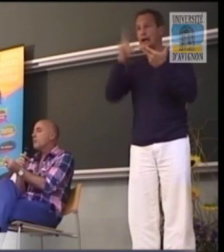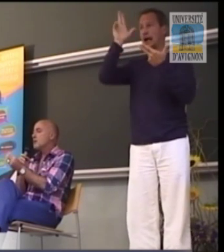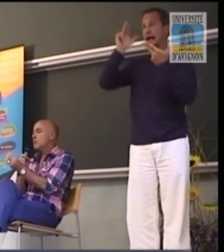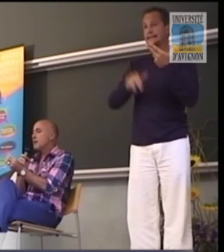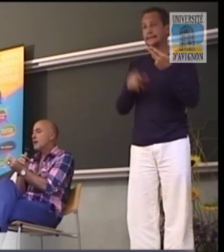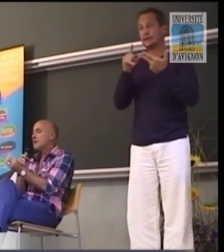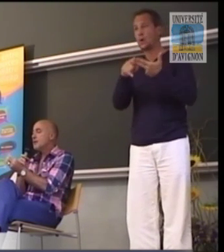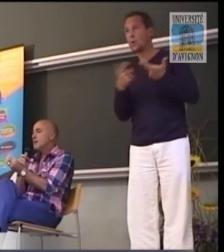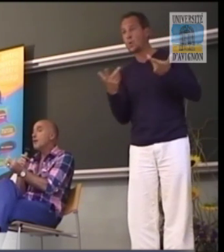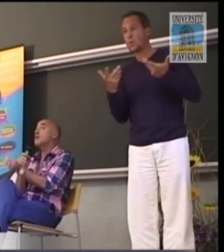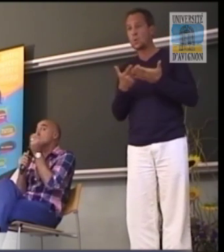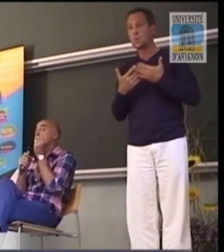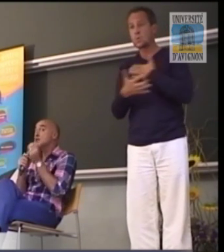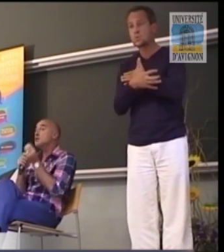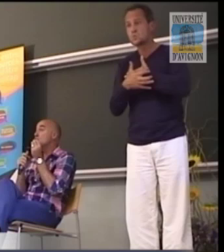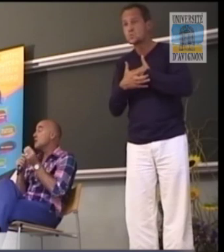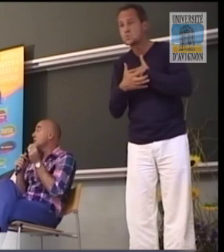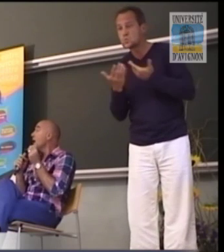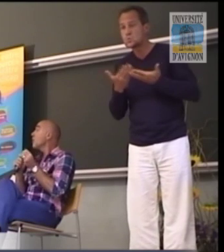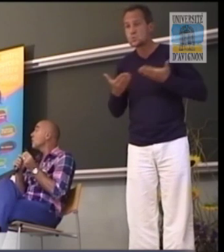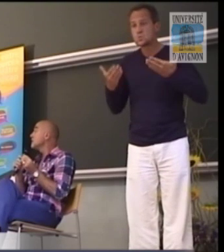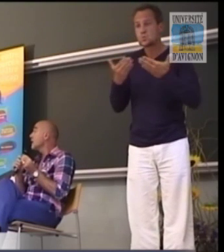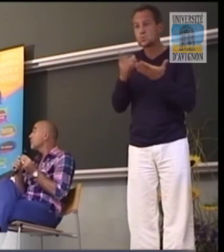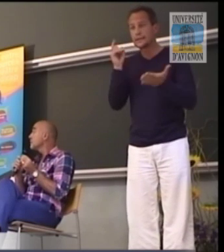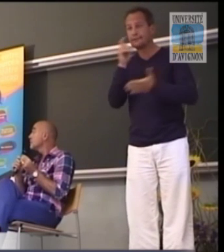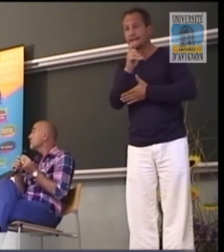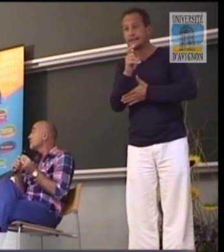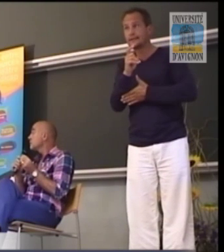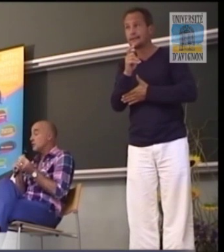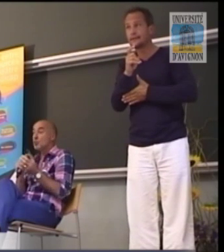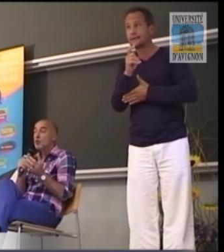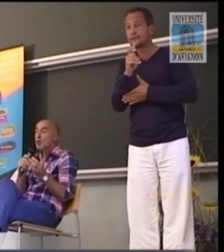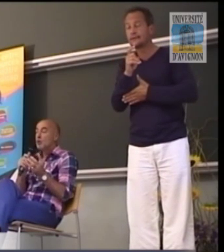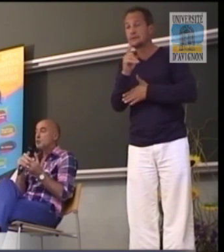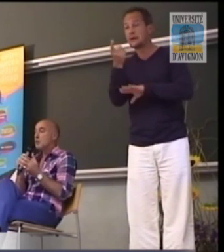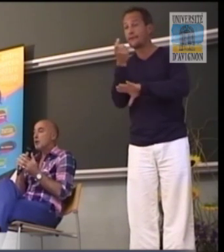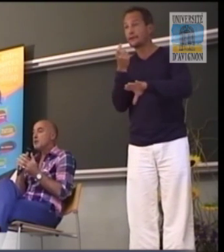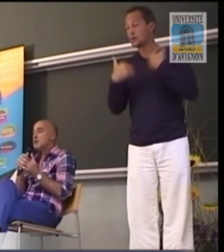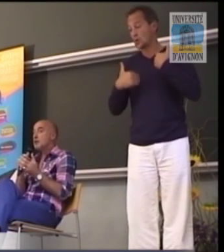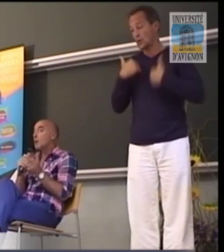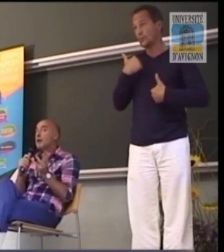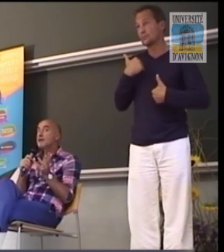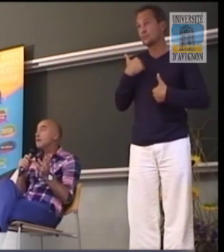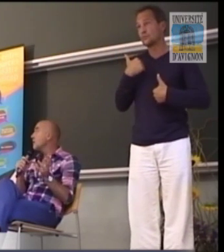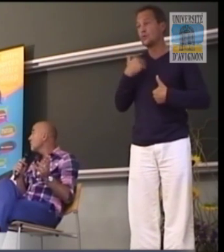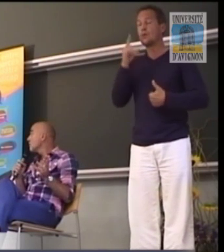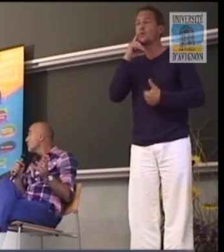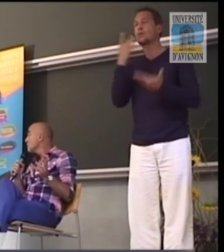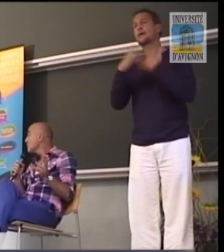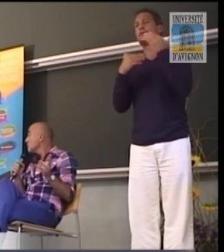qui ne comprennent pas que cette précarité est aussi sujette à leur handicap. parce que nous sommes un métier très